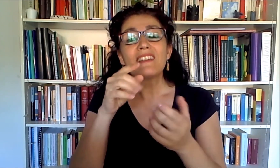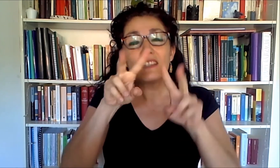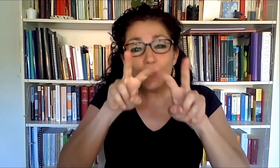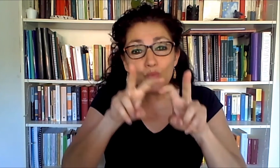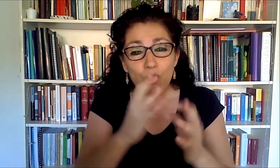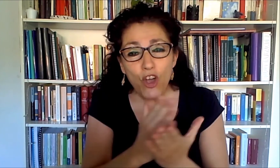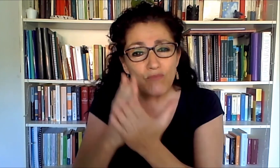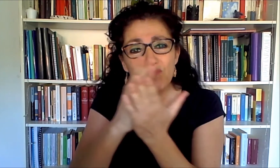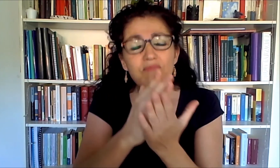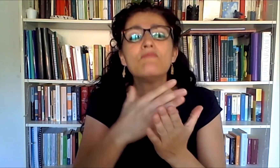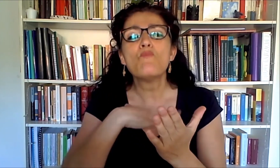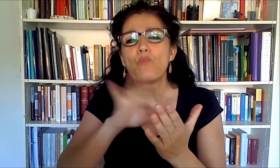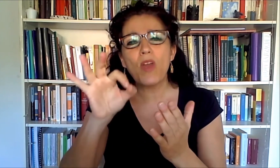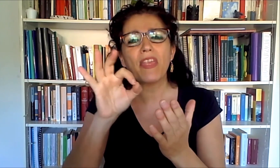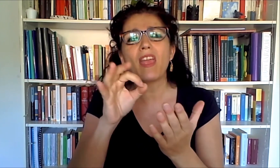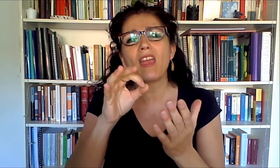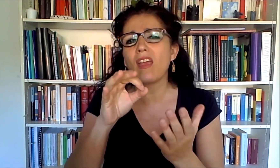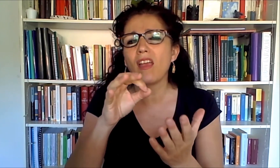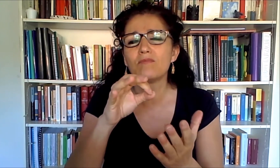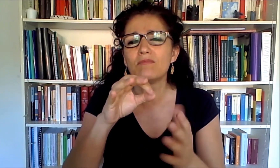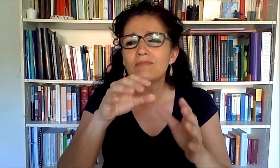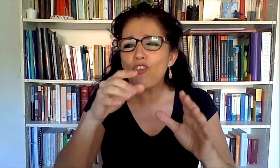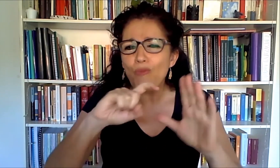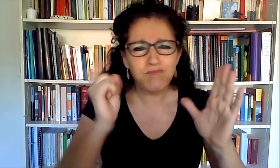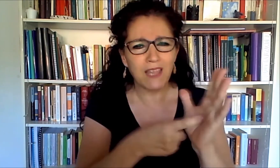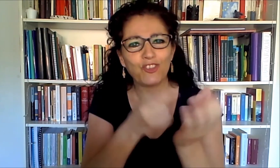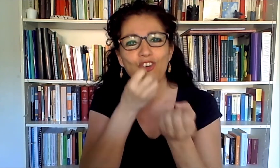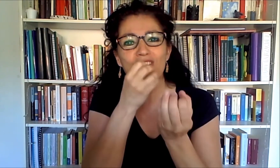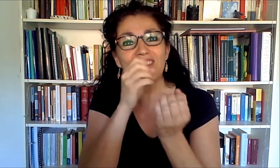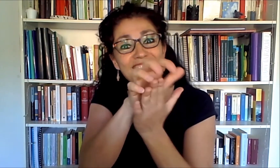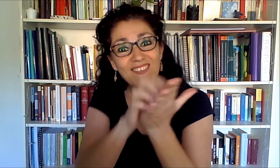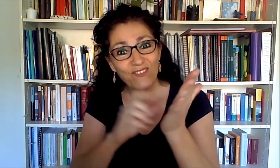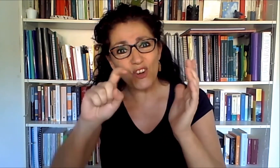Es posible acceder al informe completo sobre la situación sociolingüística de la lengua de signos